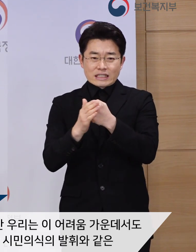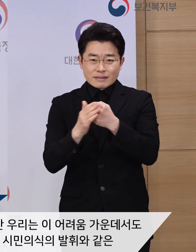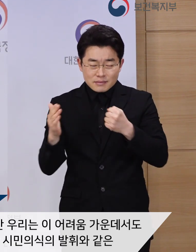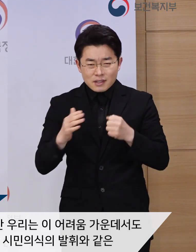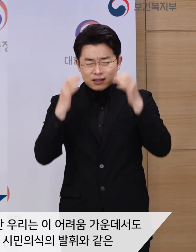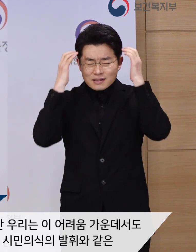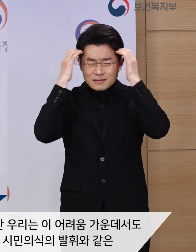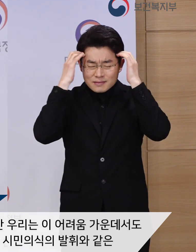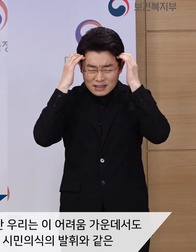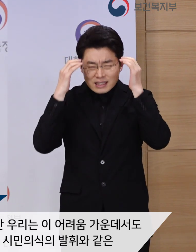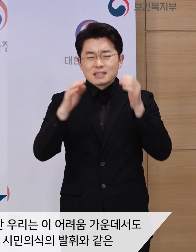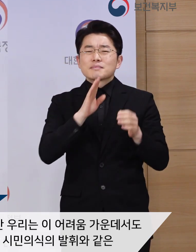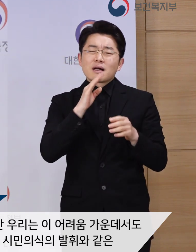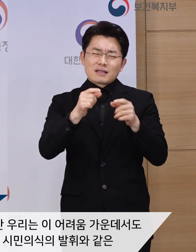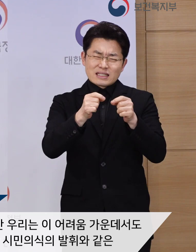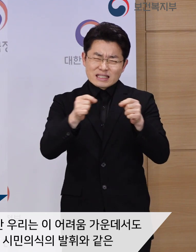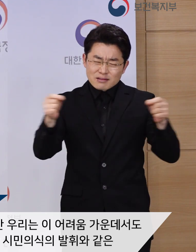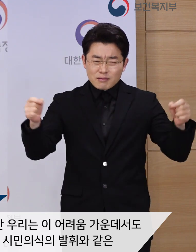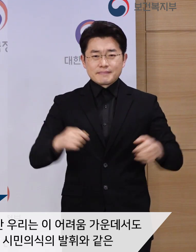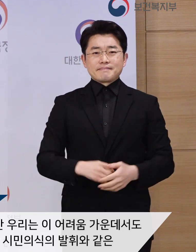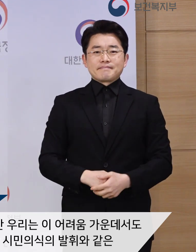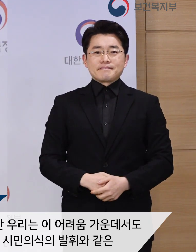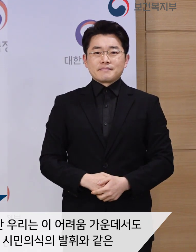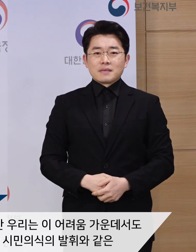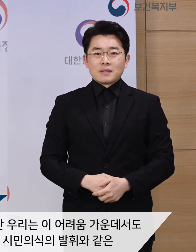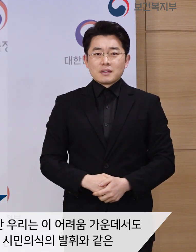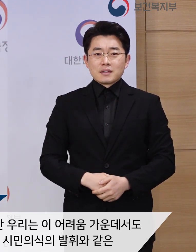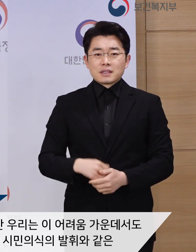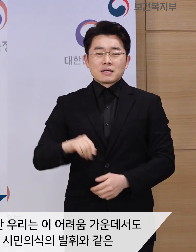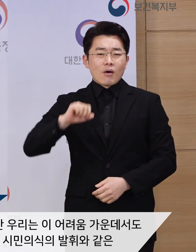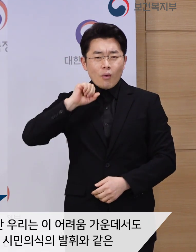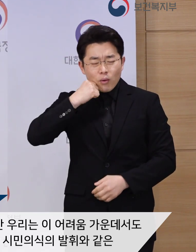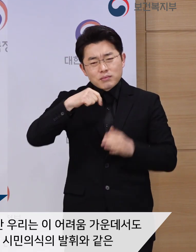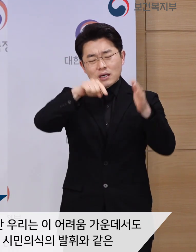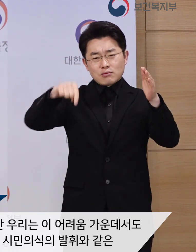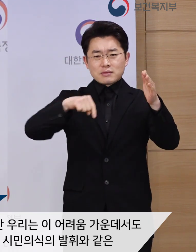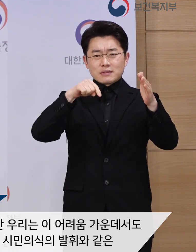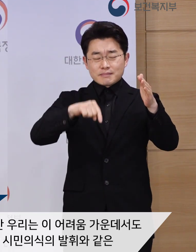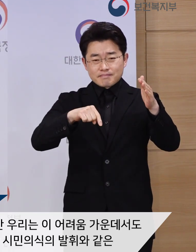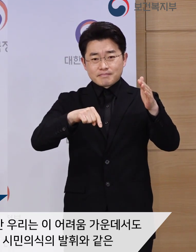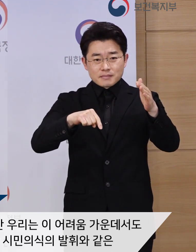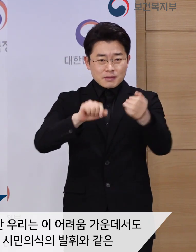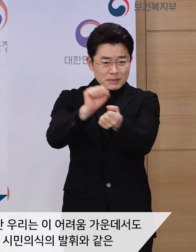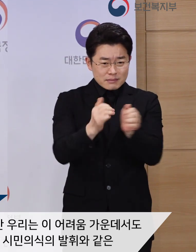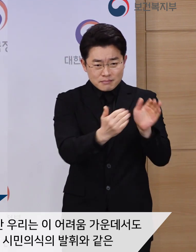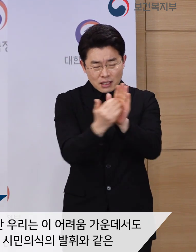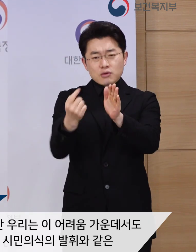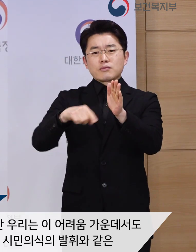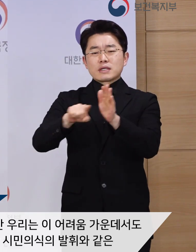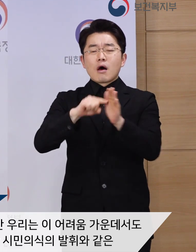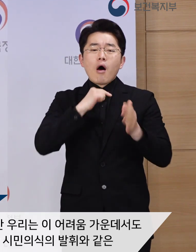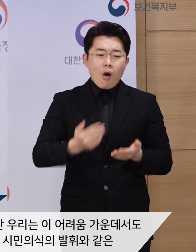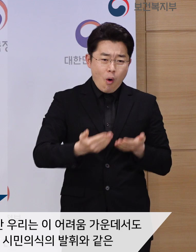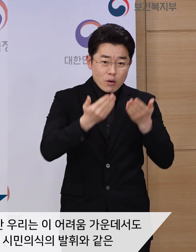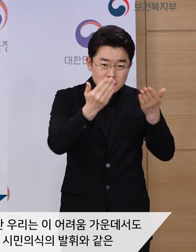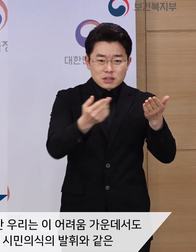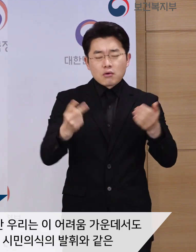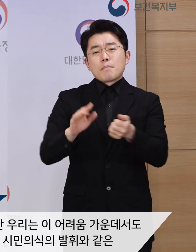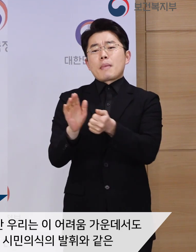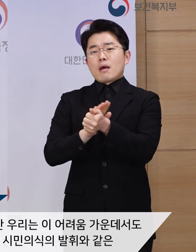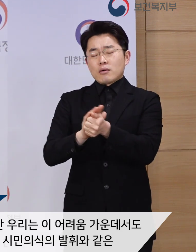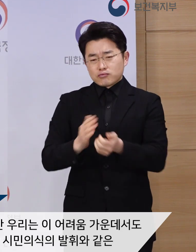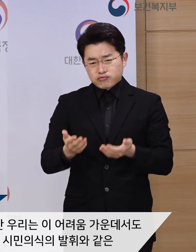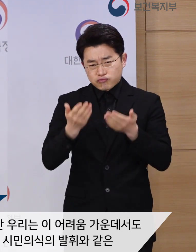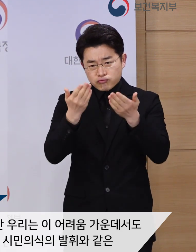코로나19로 오랫동안 힘든 시간을 보내고 있지만 우리는 이 어려움 가운데서도 숭고한 희생과 헌신,